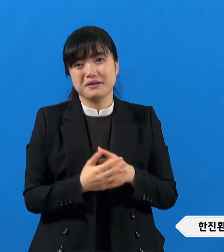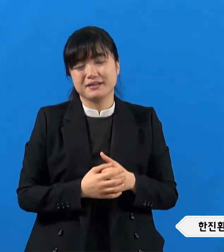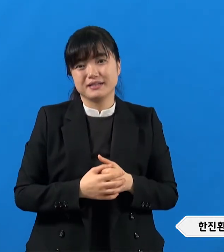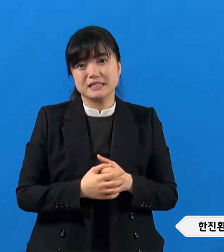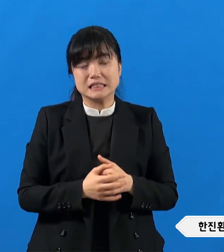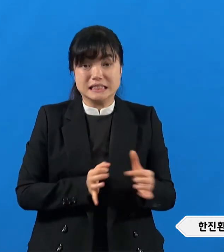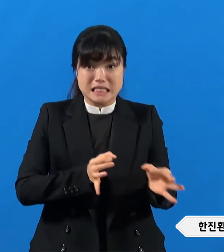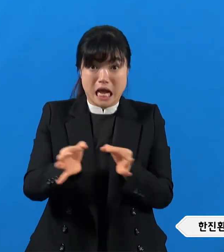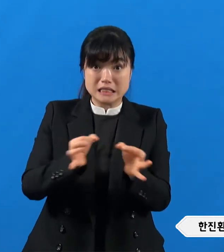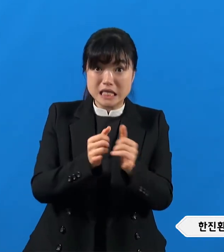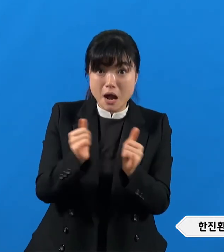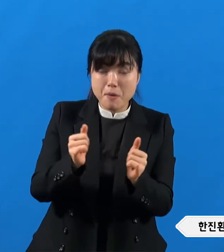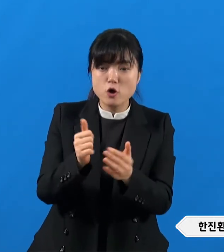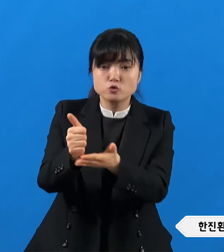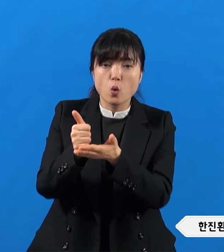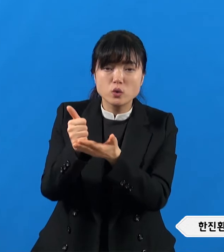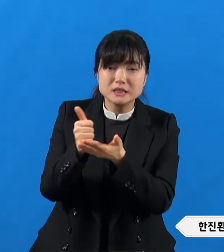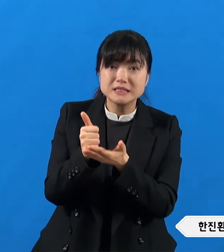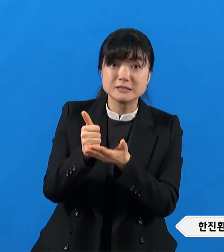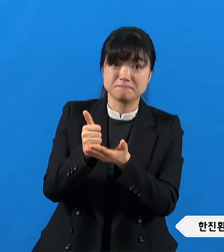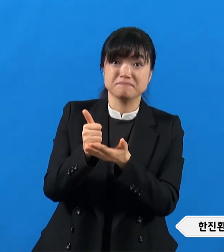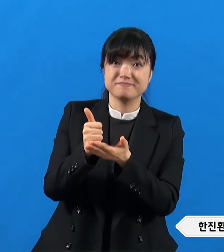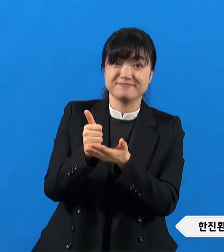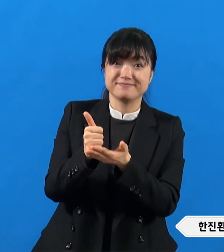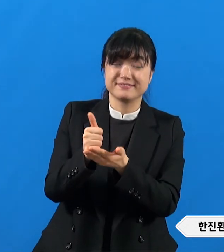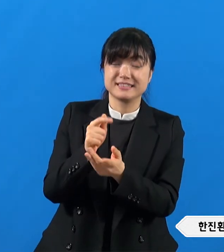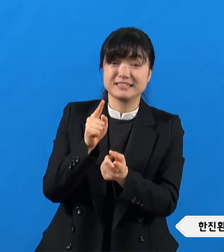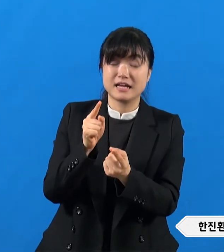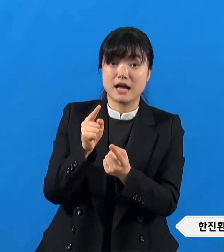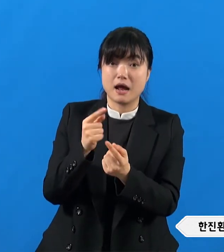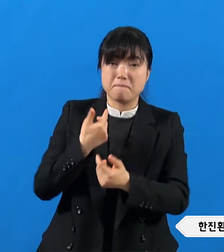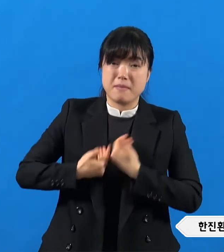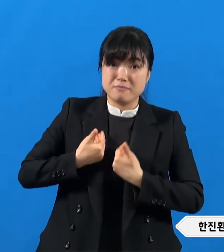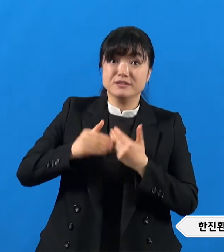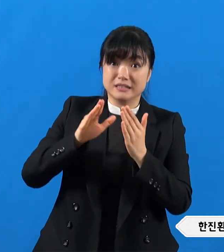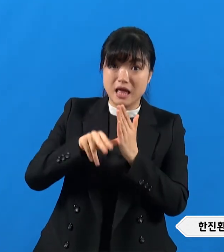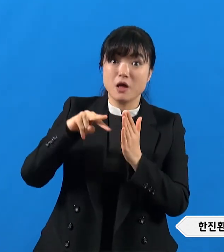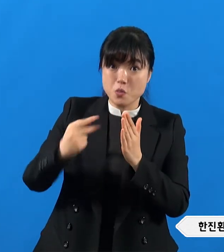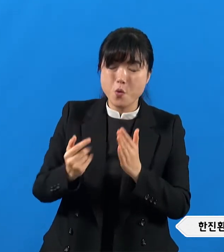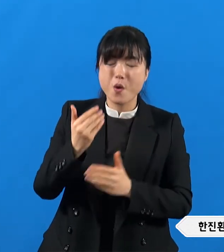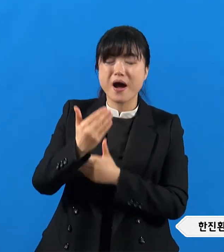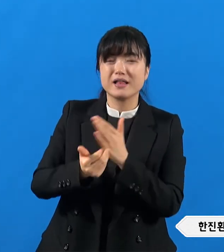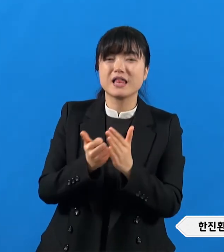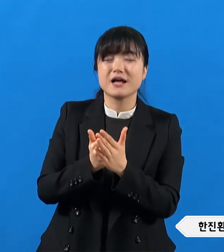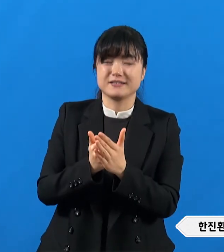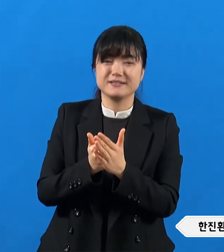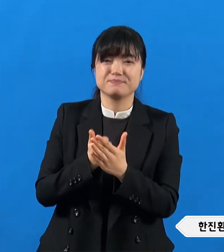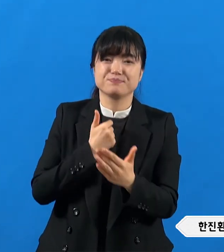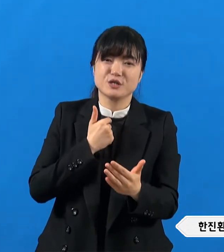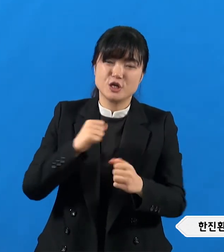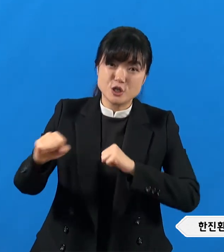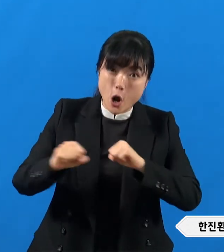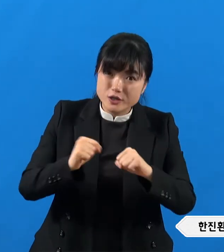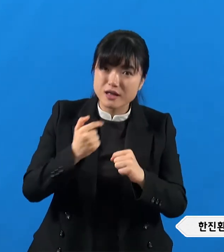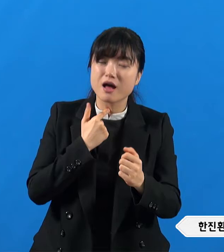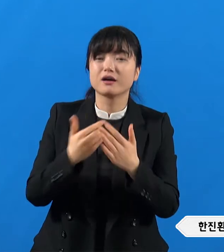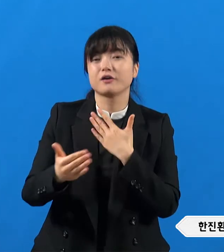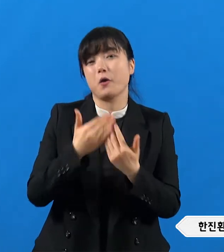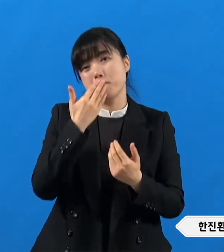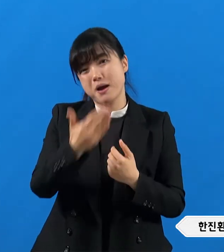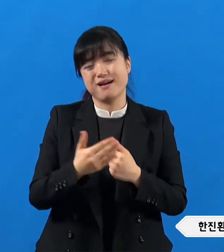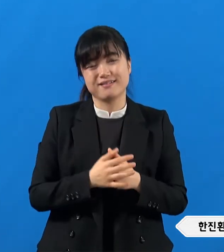장사하는 사람들은 손님들이 오고 가는 분주한 그 현장에서 하나님의 역사를 경험할 수 있습니다.